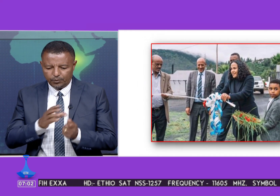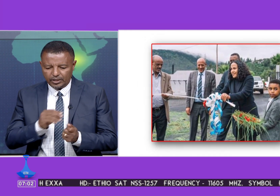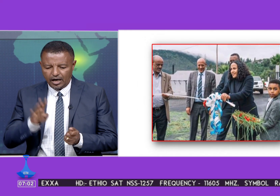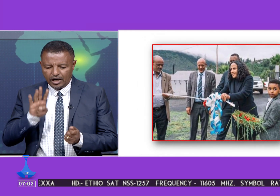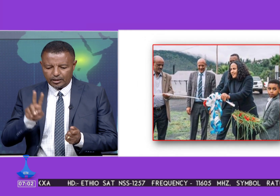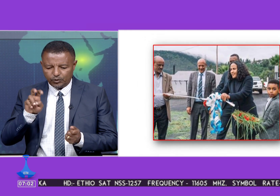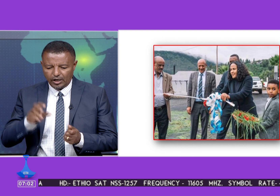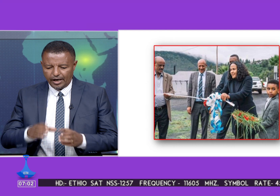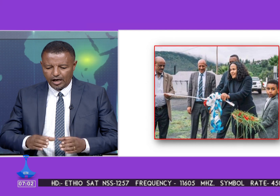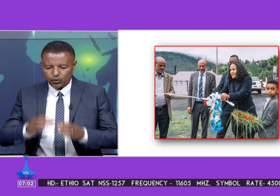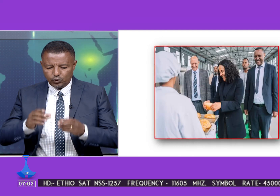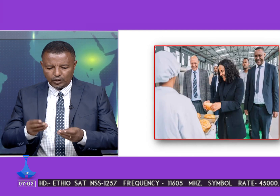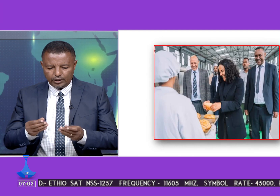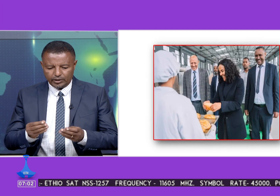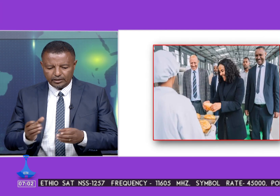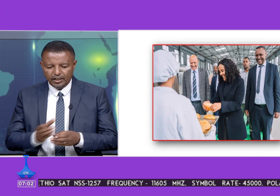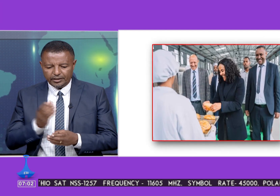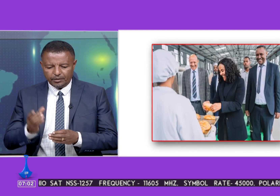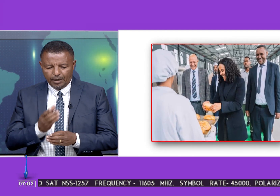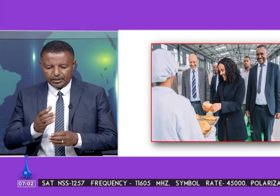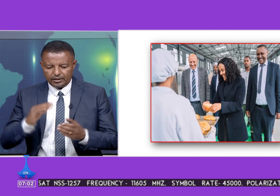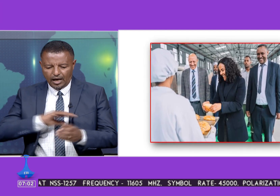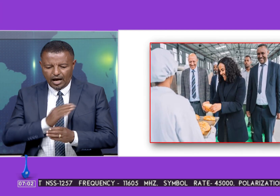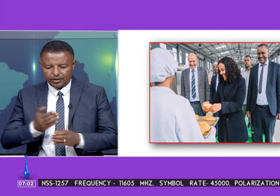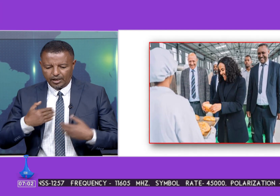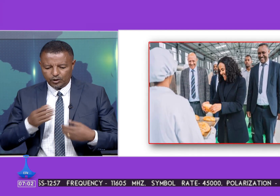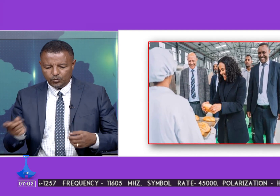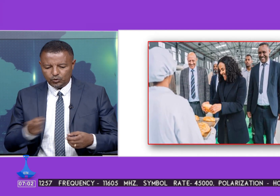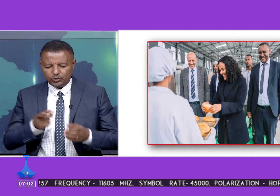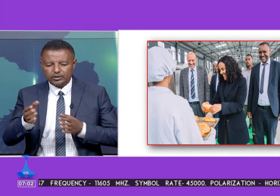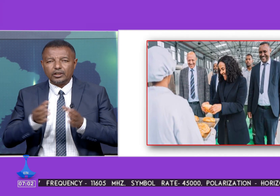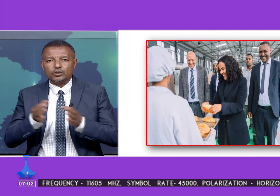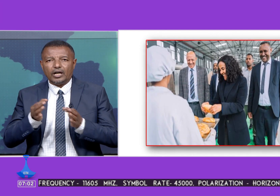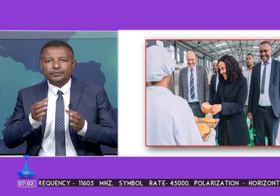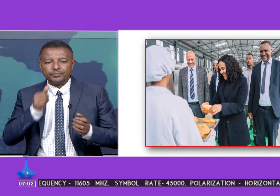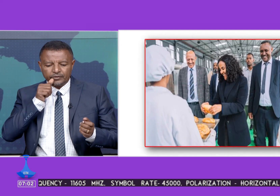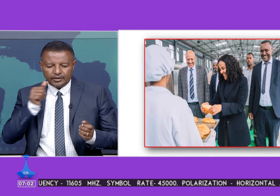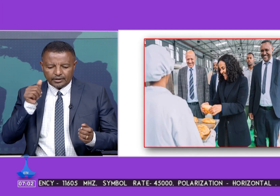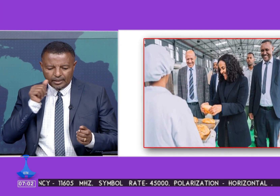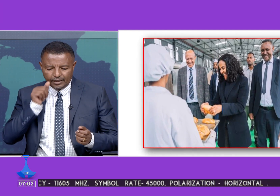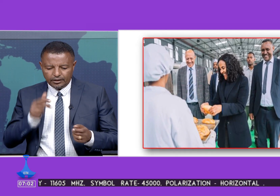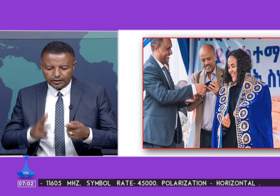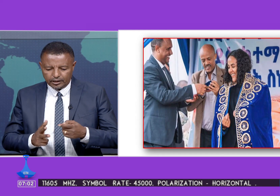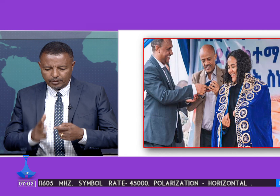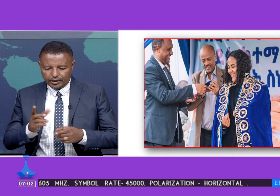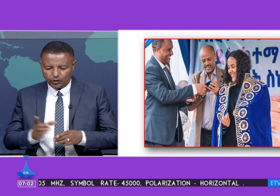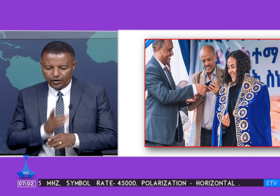ዳቦና 420 ኩንታል ዱቄት የማምረት አቅም ያለው መሆኑን ተገልጿል። ትላንት የተመረቀው